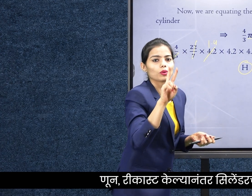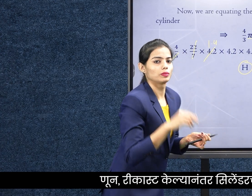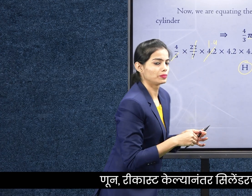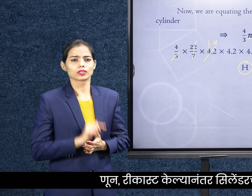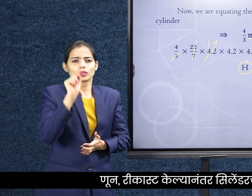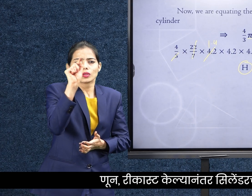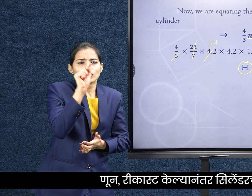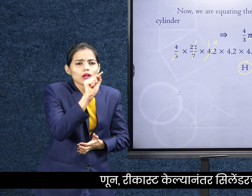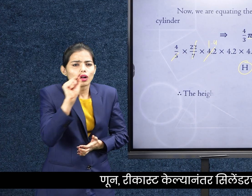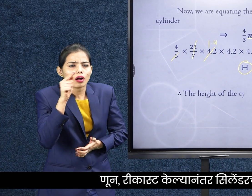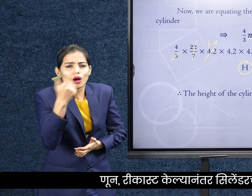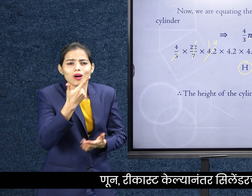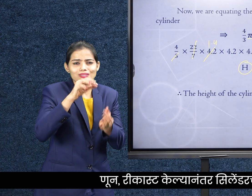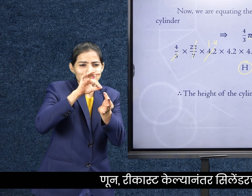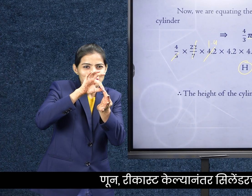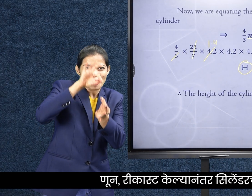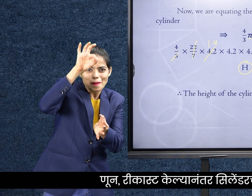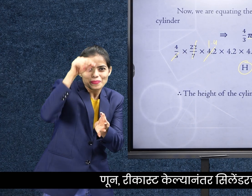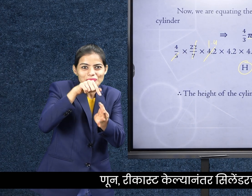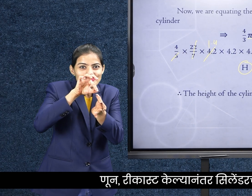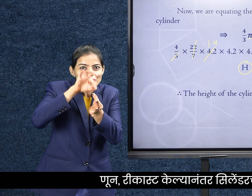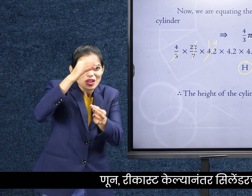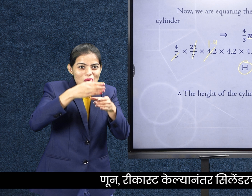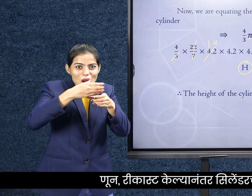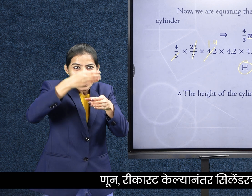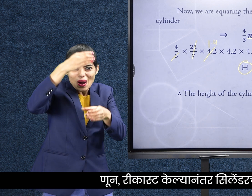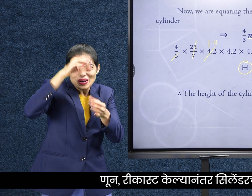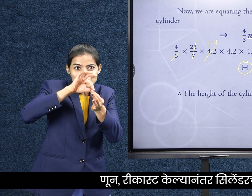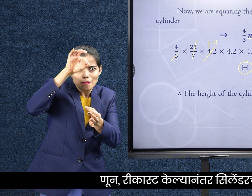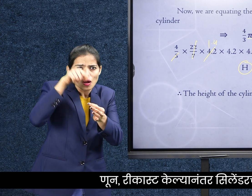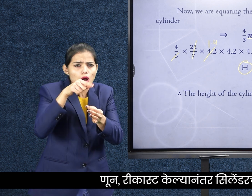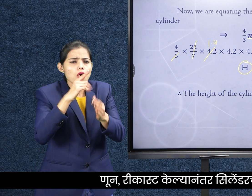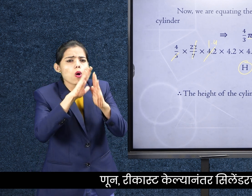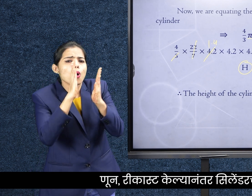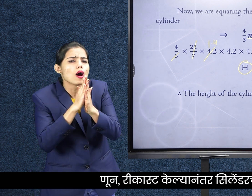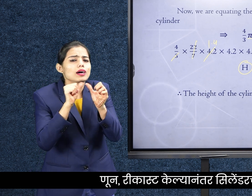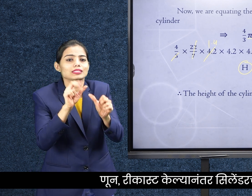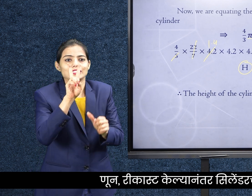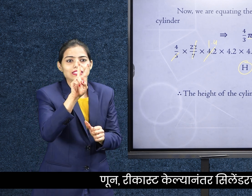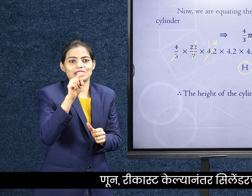म्हणून रिकास्ट केल्यानंतर सिलेंडरची उंची बरोबर 2.74 सेंटीमीटर.